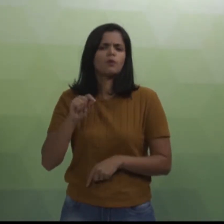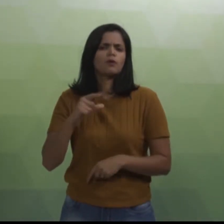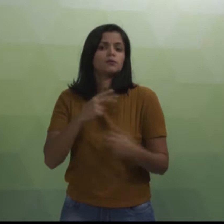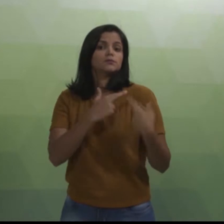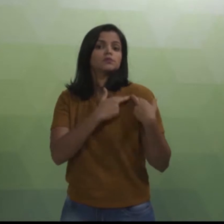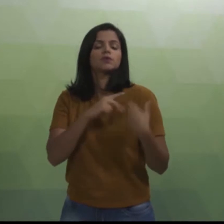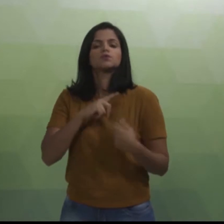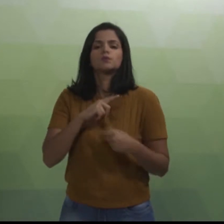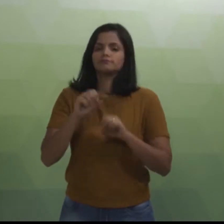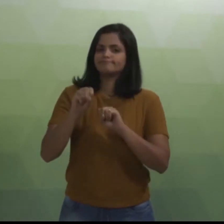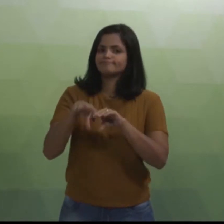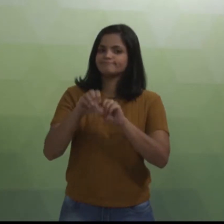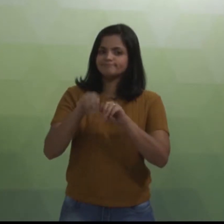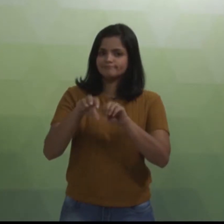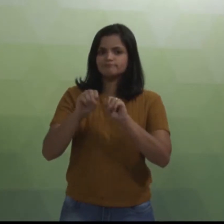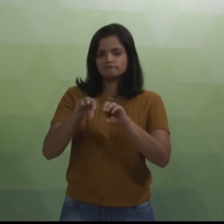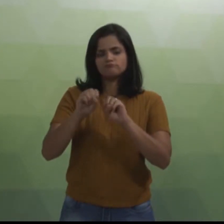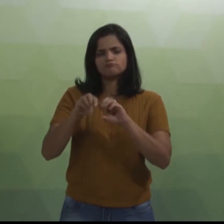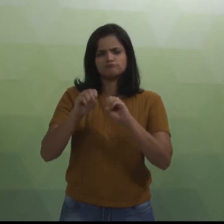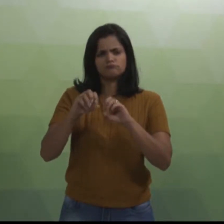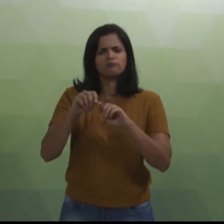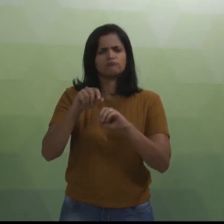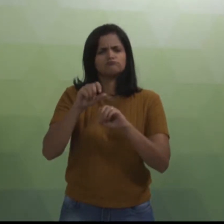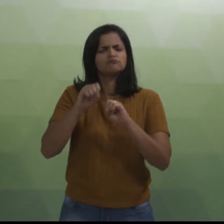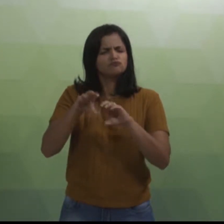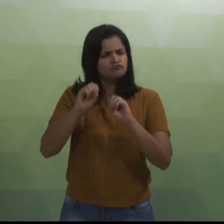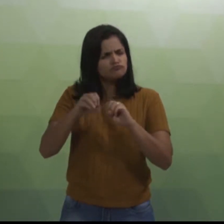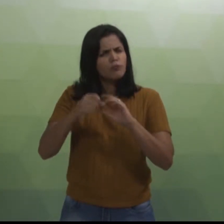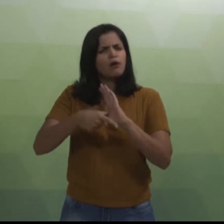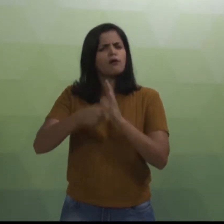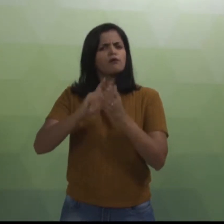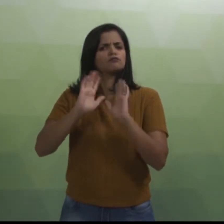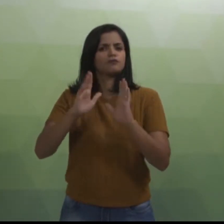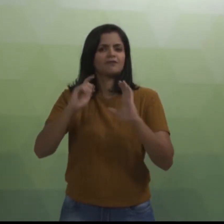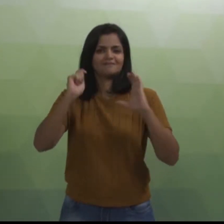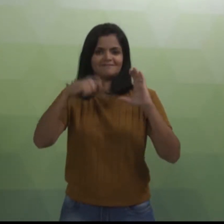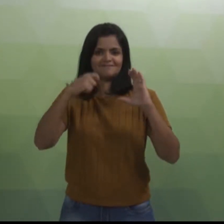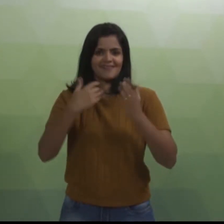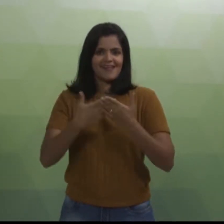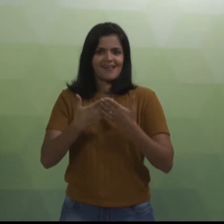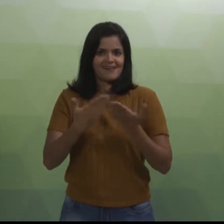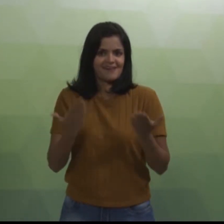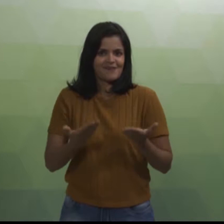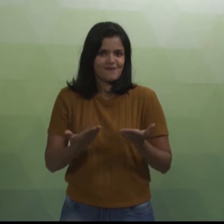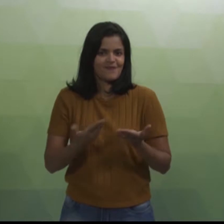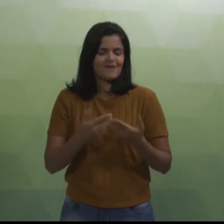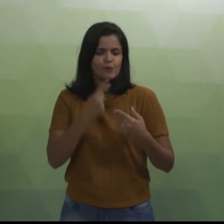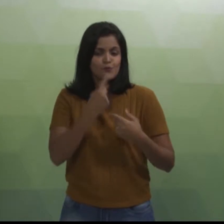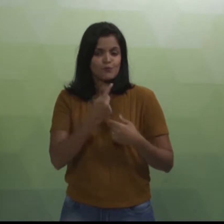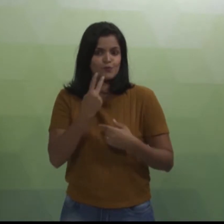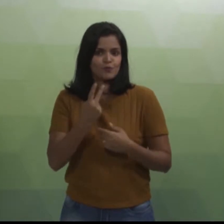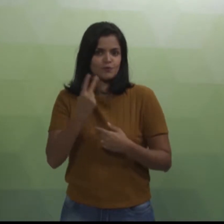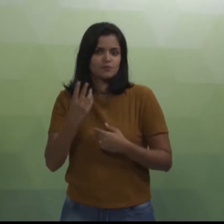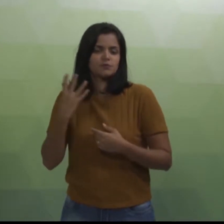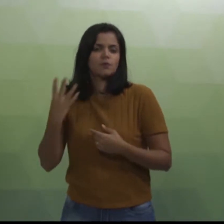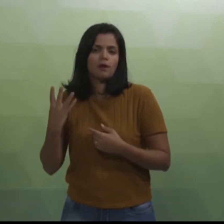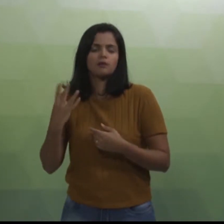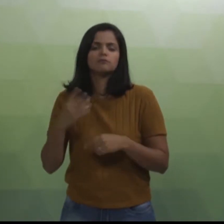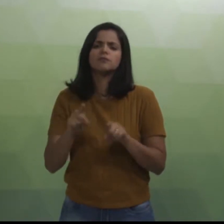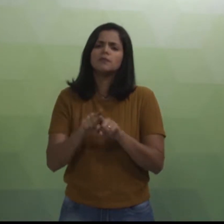eu sou professora e tenho a responsabilidade de ensiná-los. Então, temos as videoaulas 1, 2, 3 e 4.